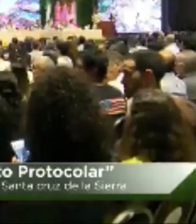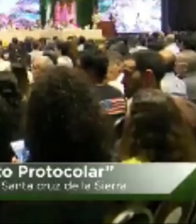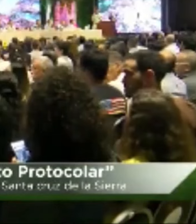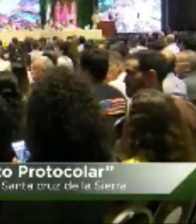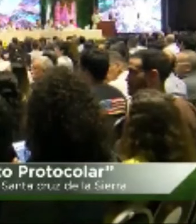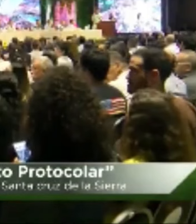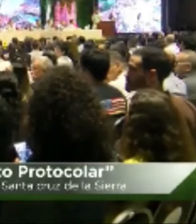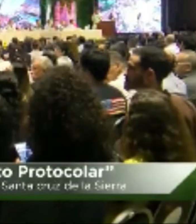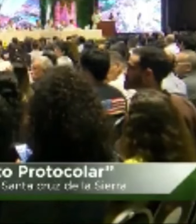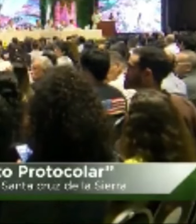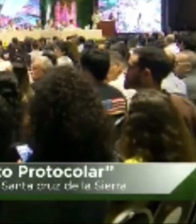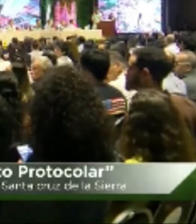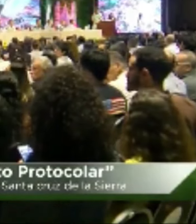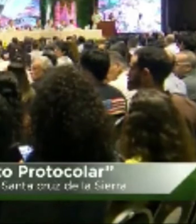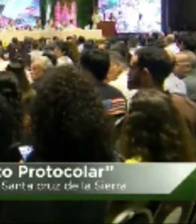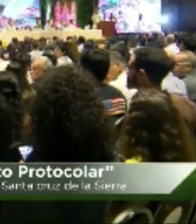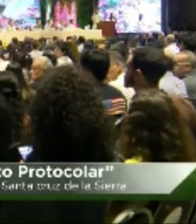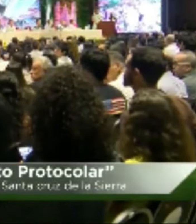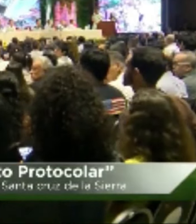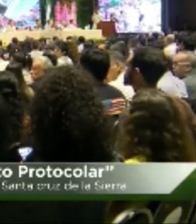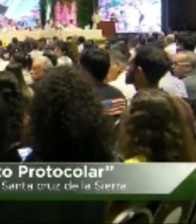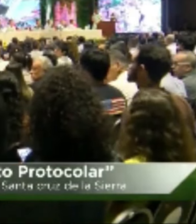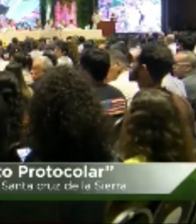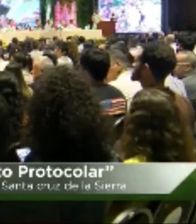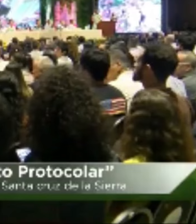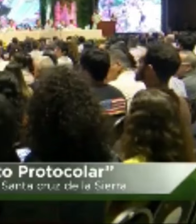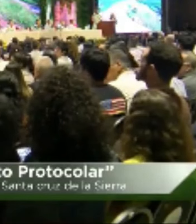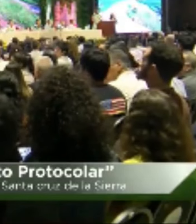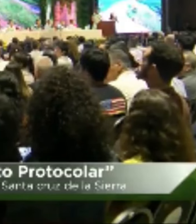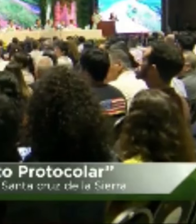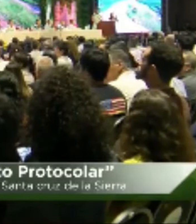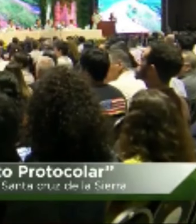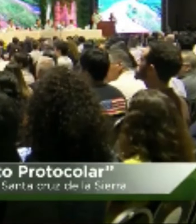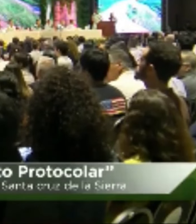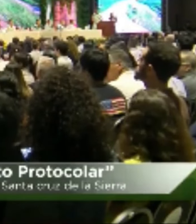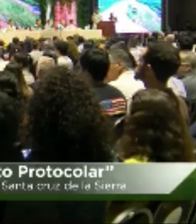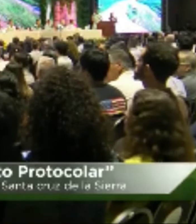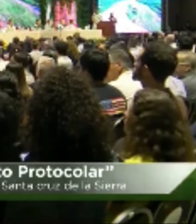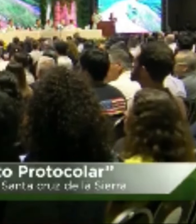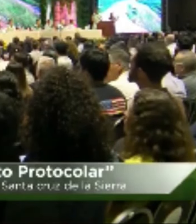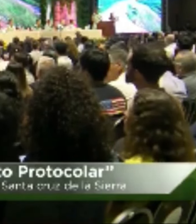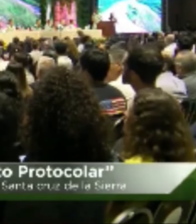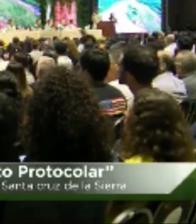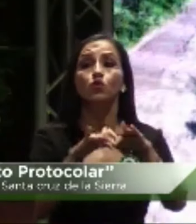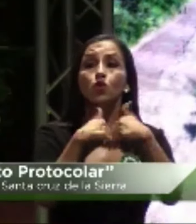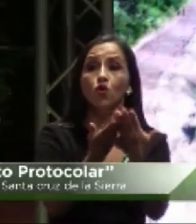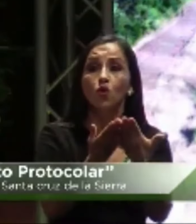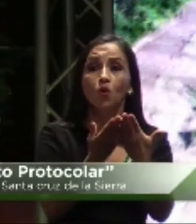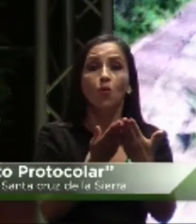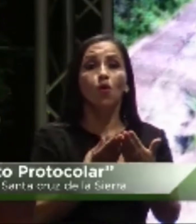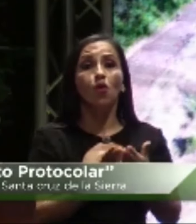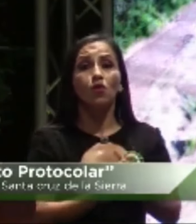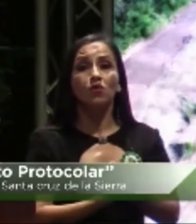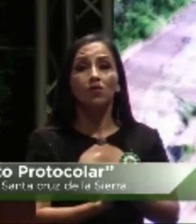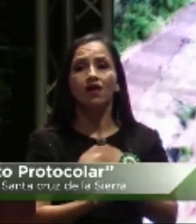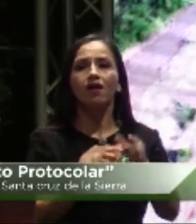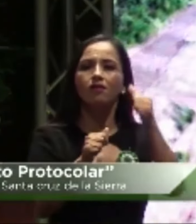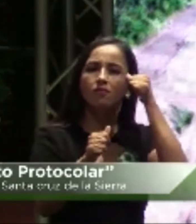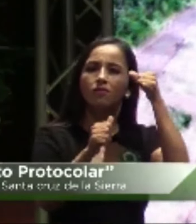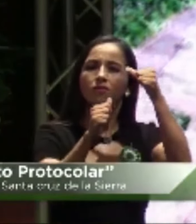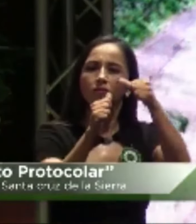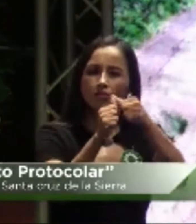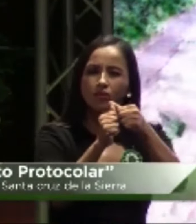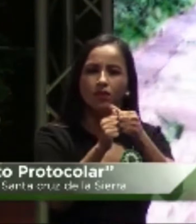nuestra ciudad, esa piedra fundamental del desarrollo y del crecimiento, tal como lo soslaya el memorándum